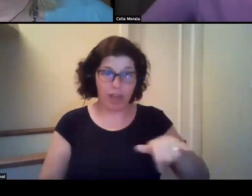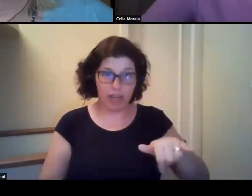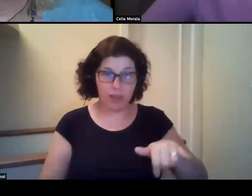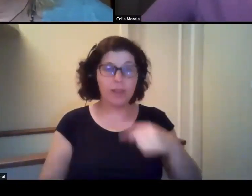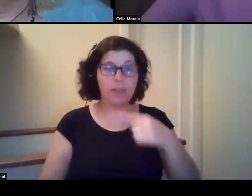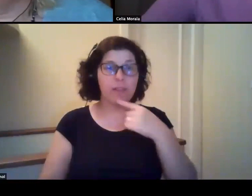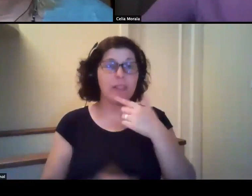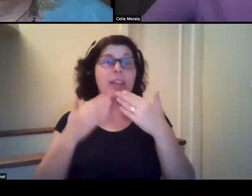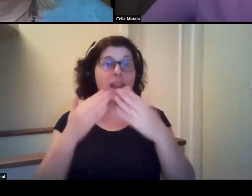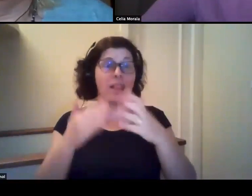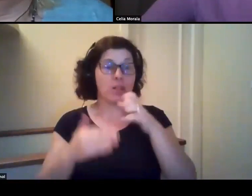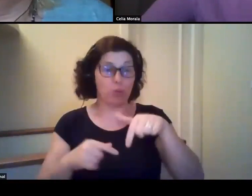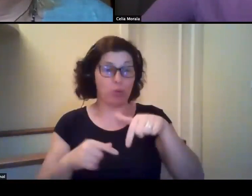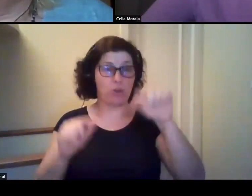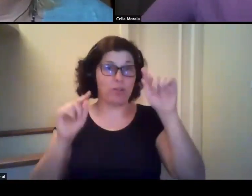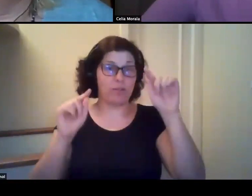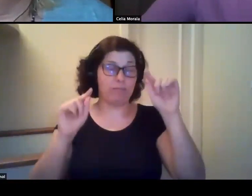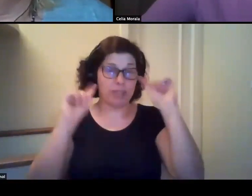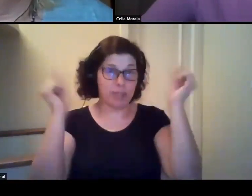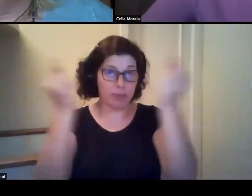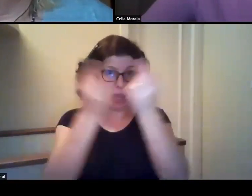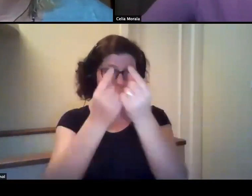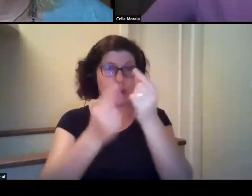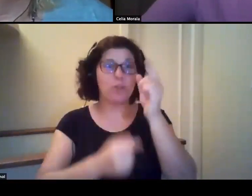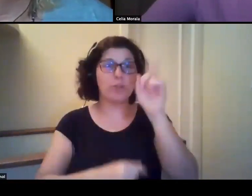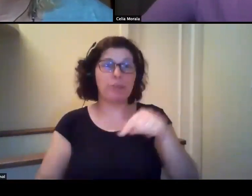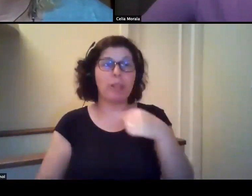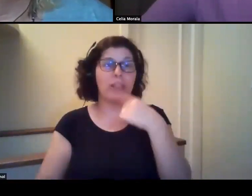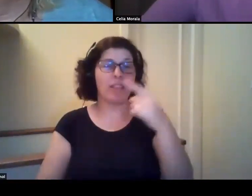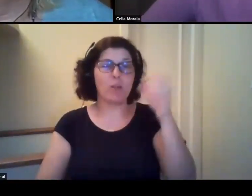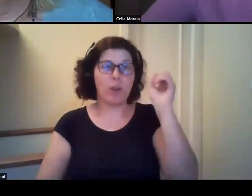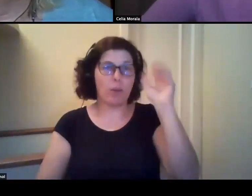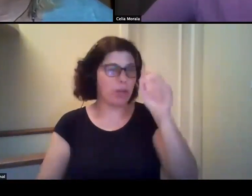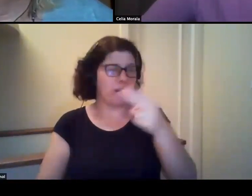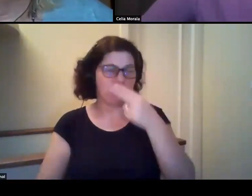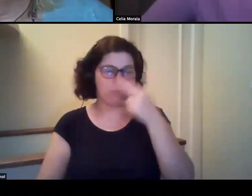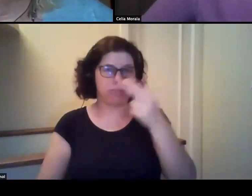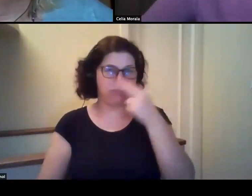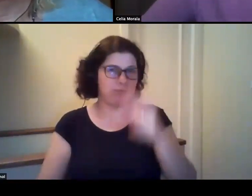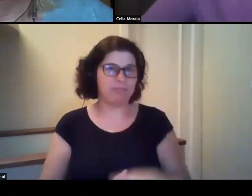este seminario e indica que es una ponencia súper interesante.